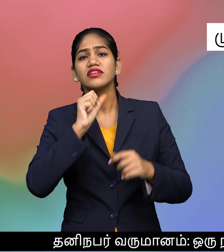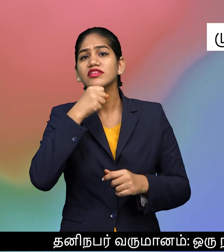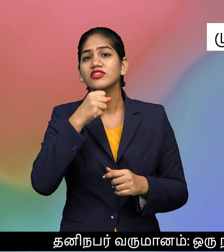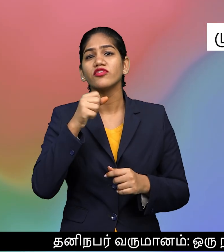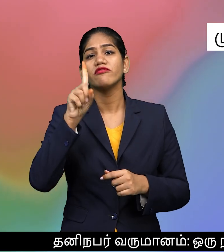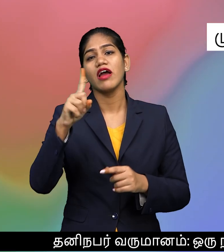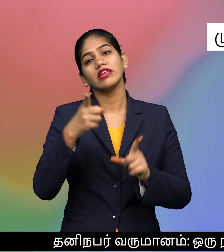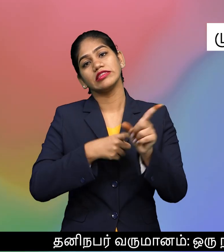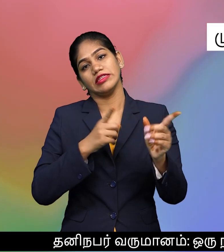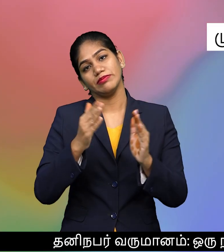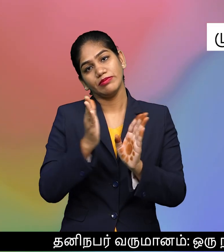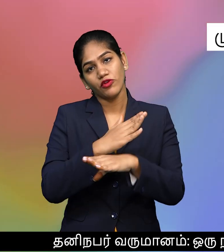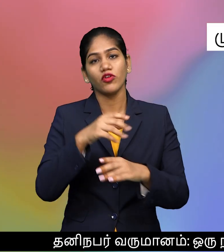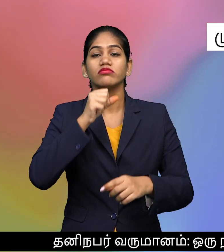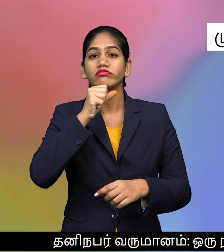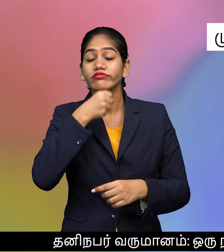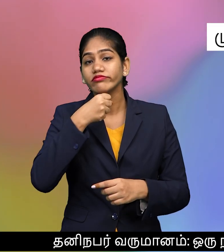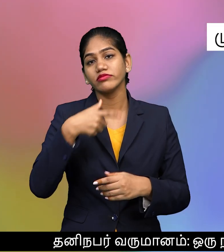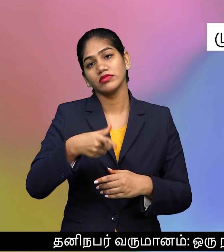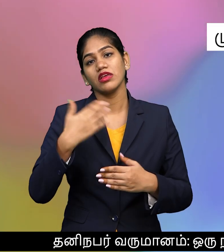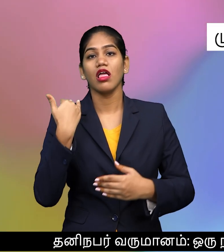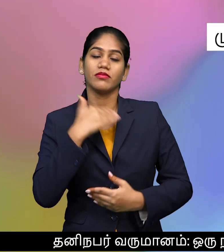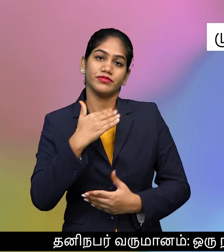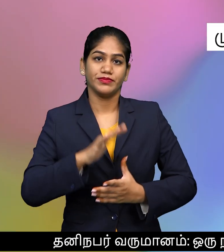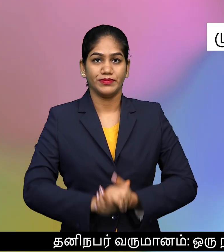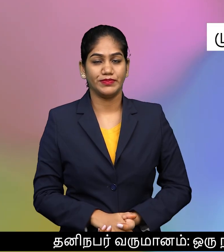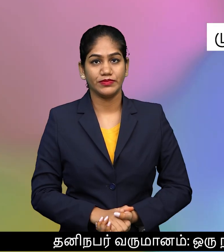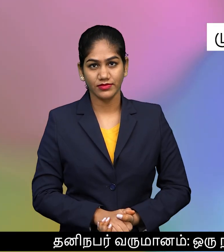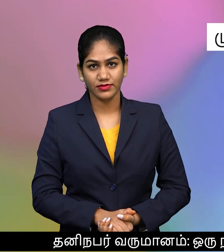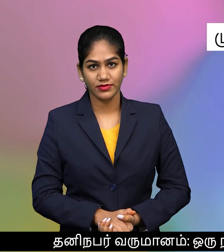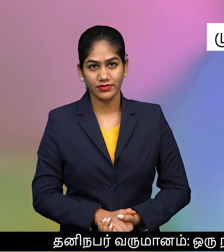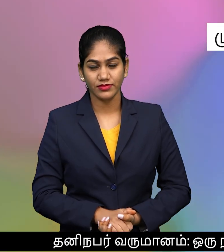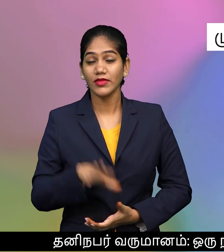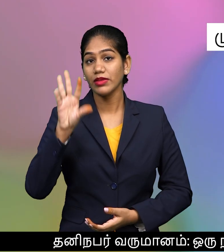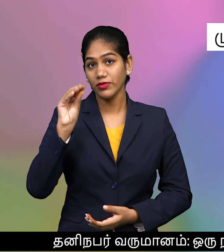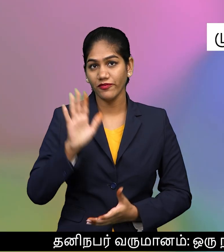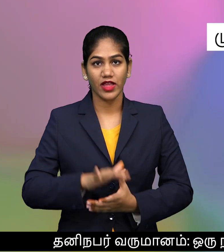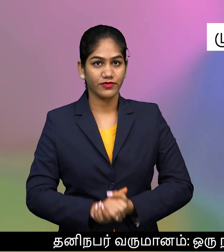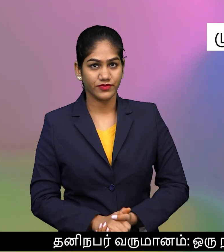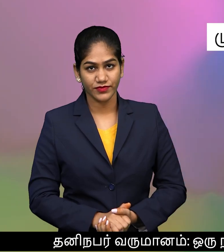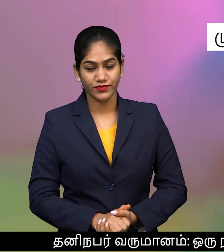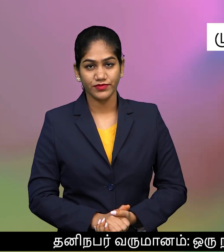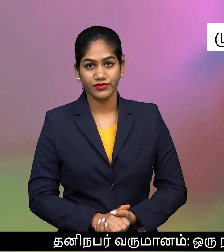தனிநபர் வருமானம், ஒரு நபருக்கு ஈட்டப்பட்ட தொகையின் அளவீடு.